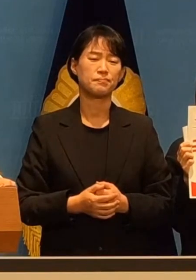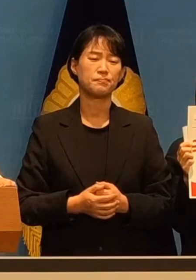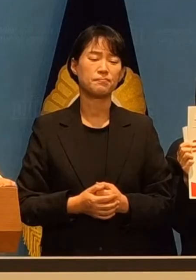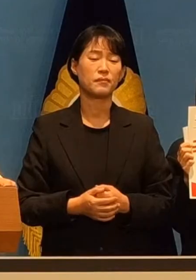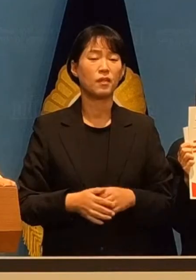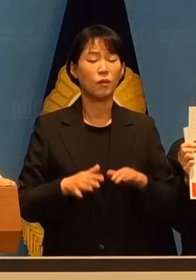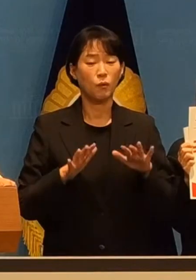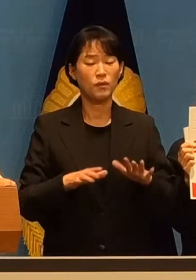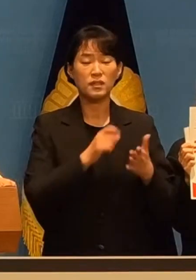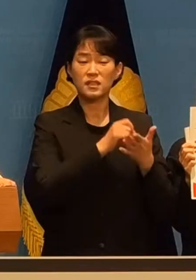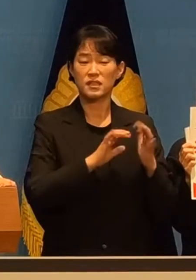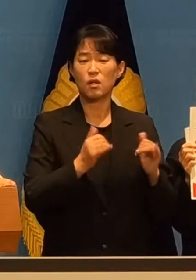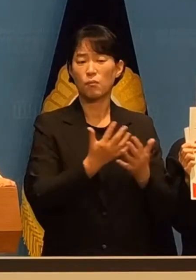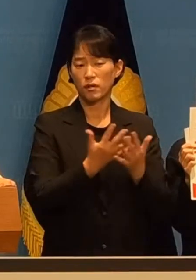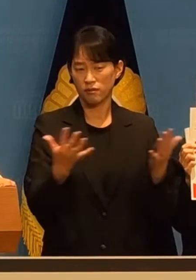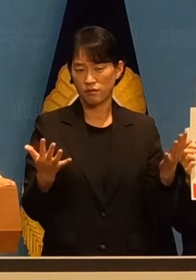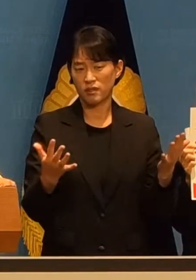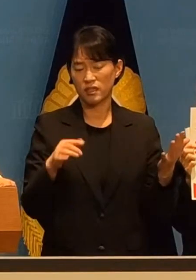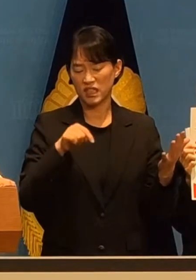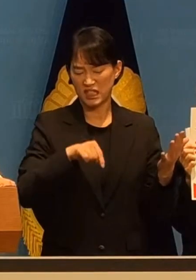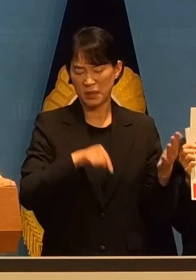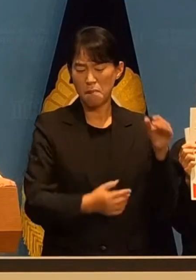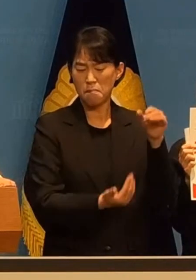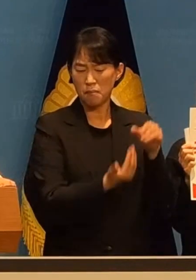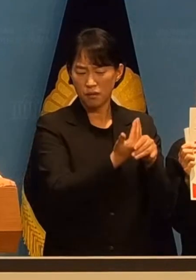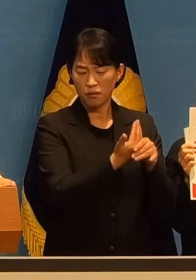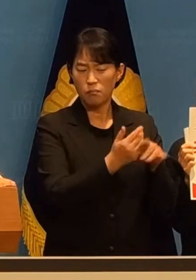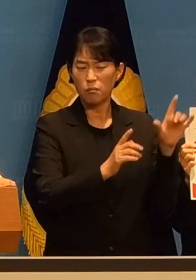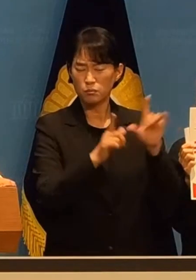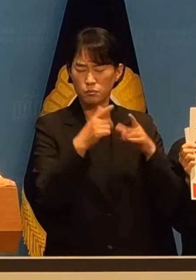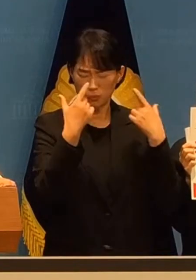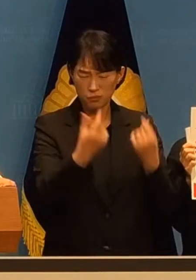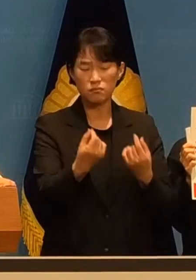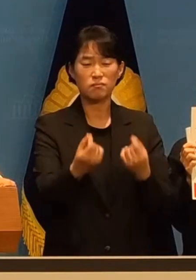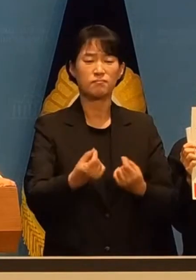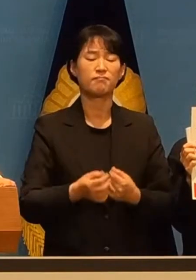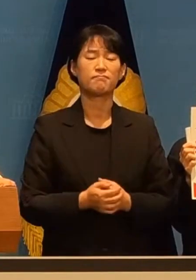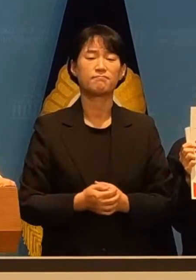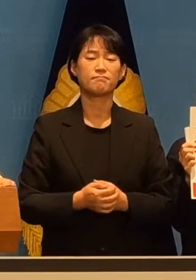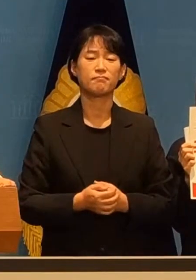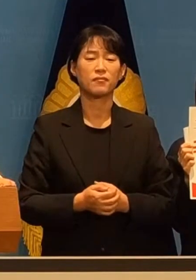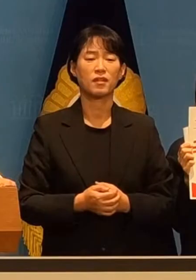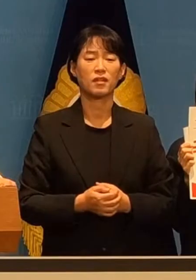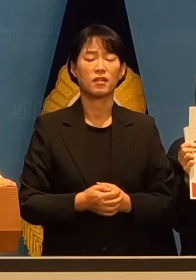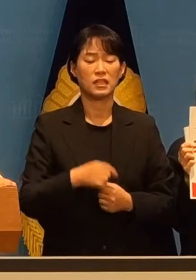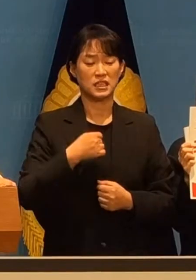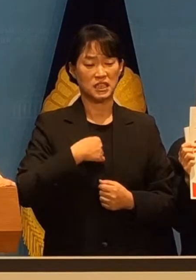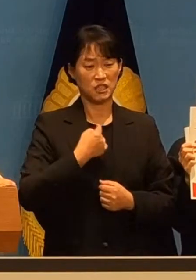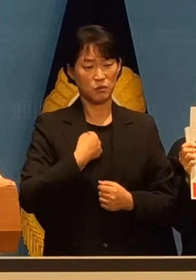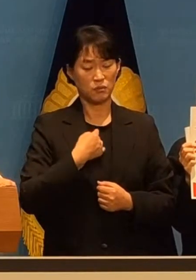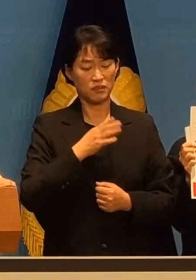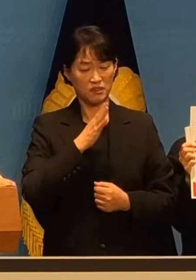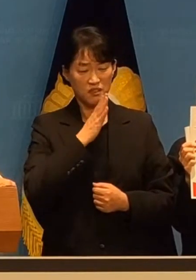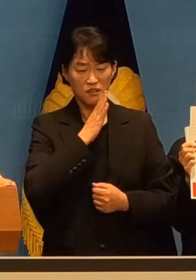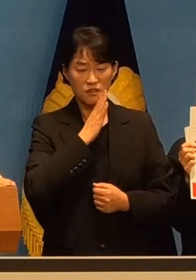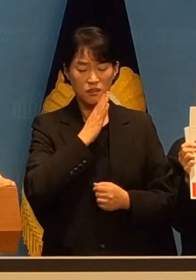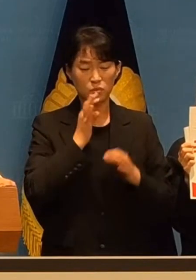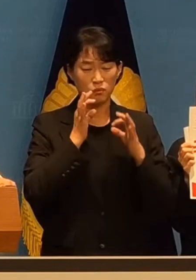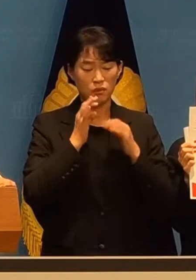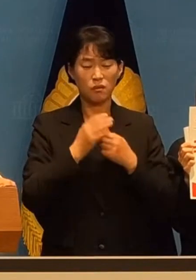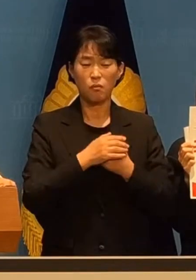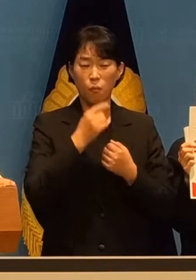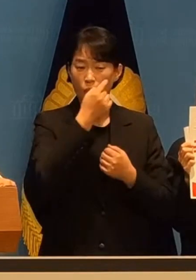오늘 이 기자회견을 하는 이 사건에 있어서도 똑같은 모습을 보이고 있습니다. 쿠팡 스스로 사실을 규명하려는 노력이 전혀